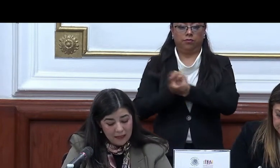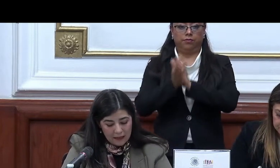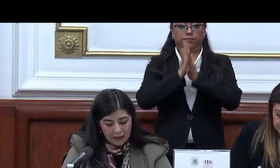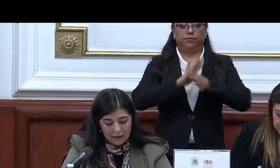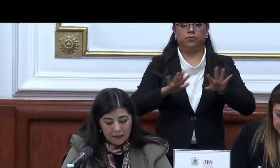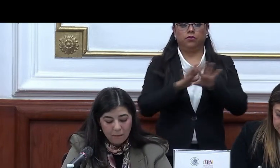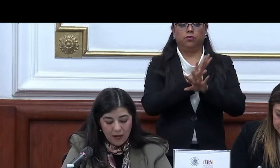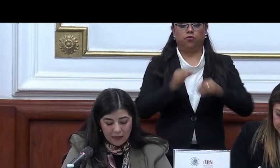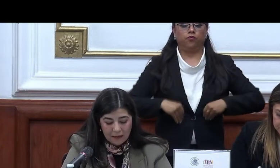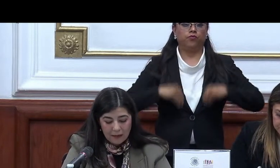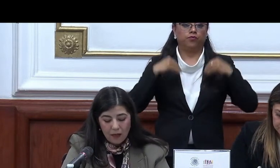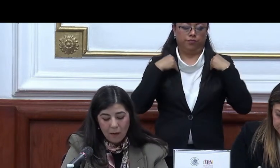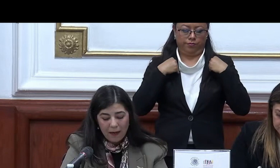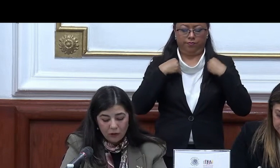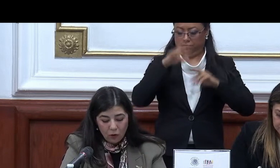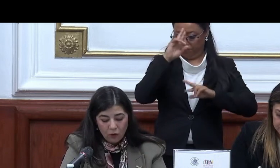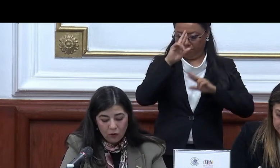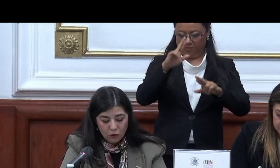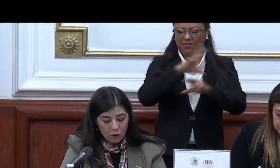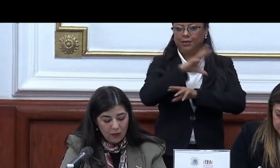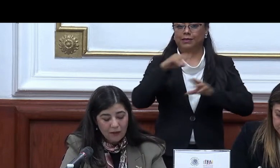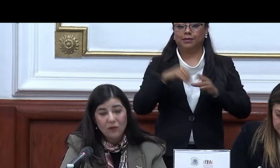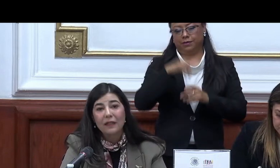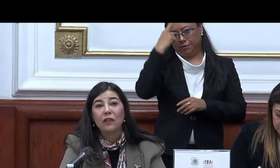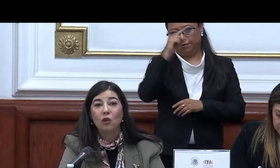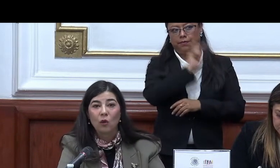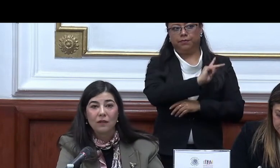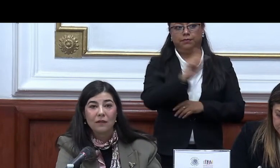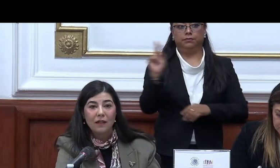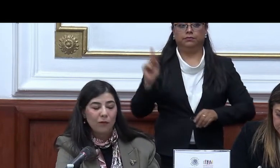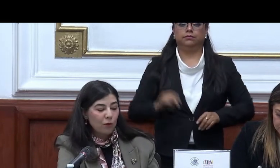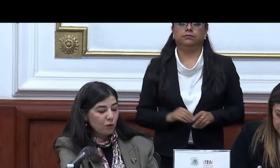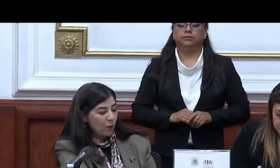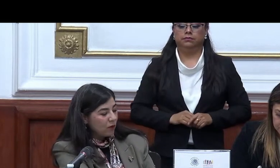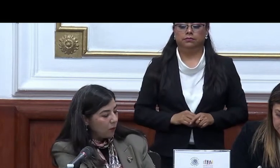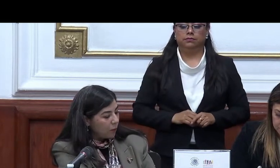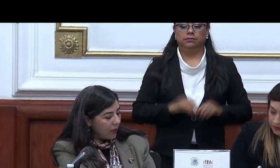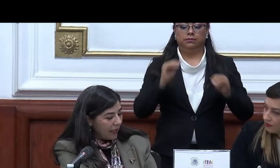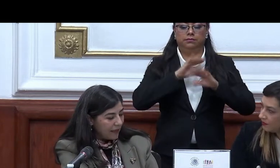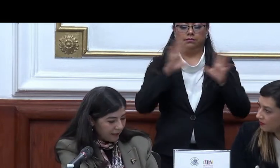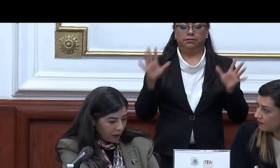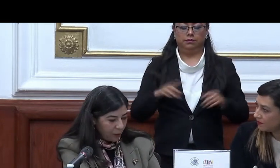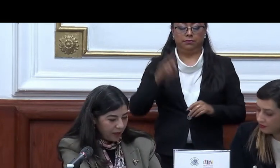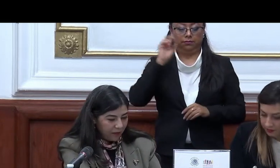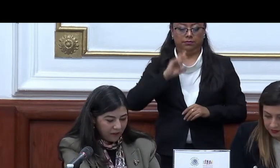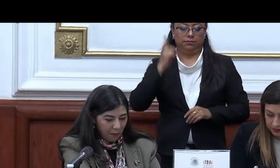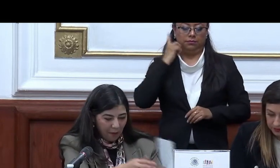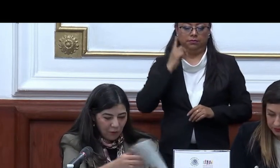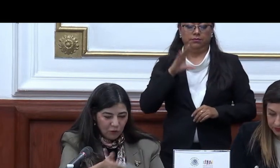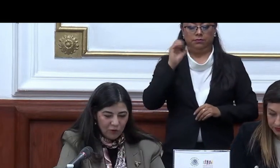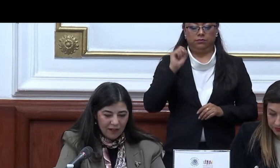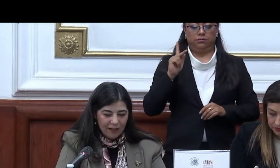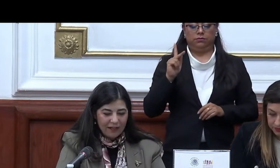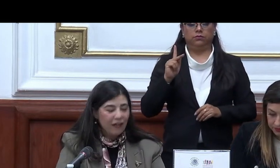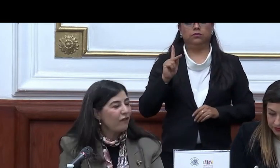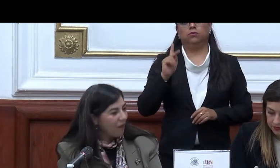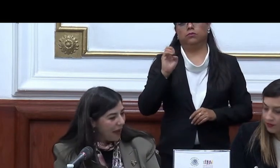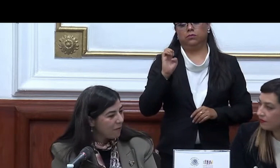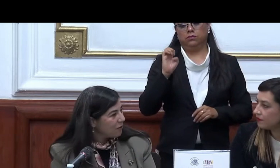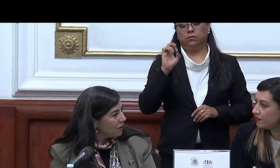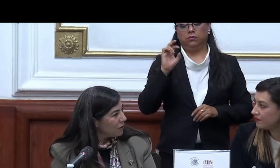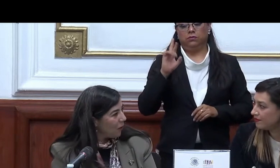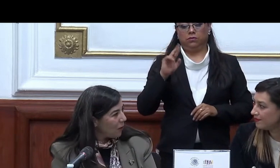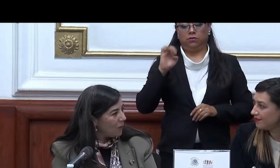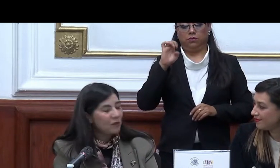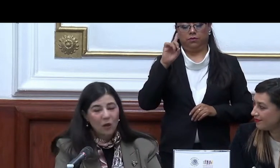más dignas y plenas para todos, todas y todes. Y por supuesto, diputada, desde el COPRED reafirmamos y